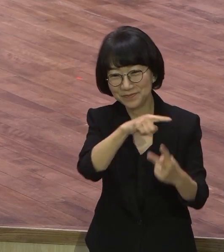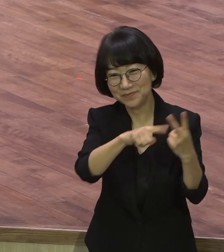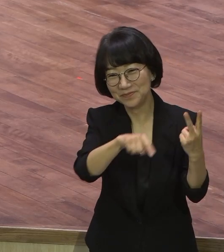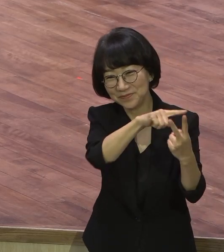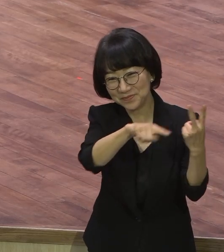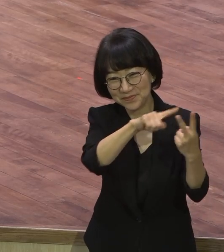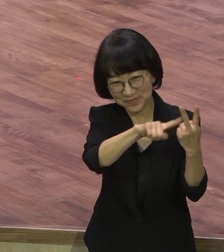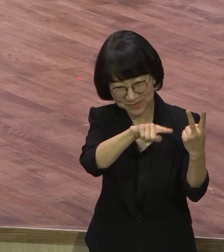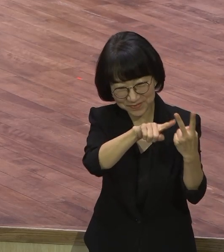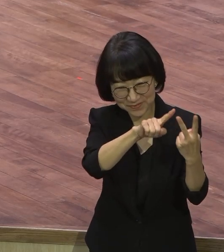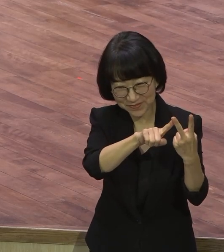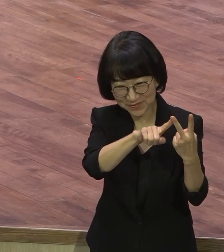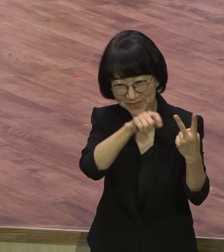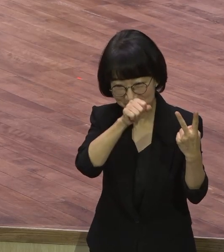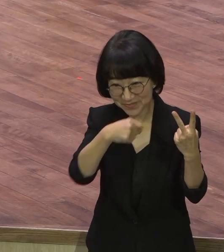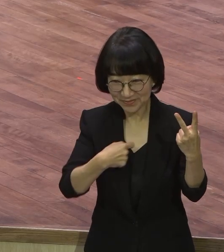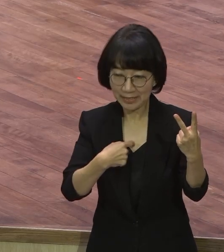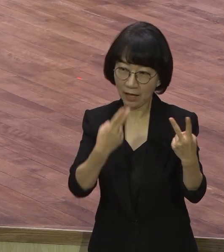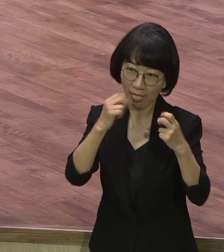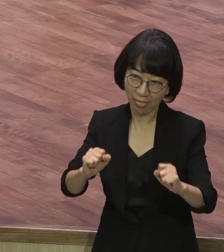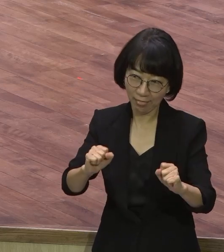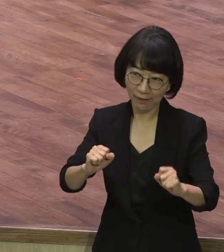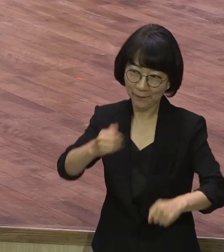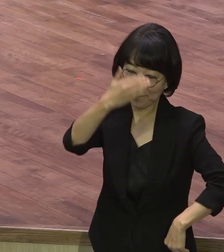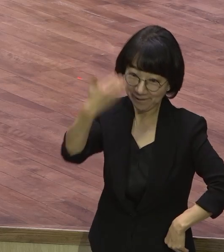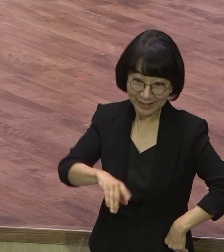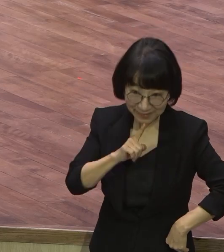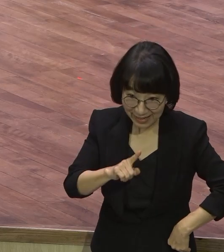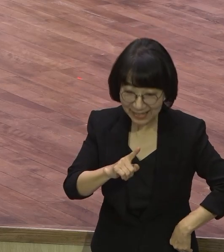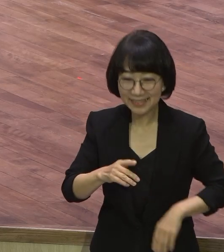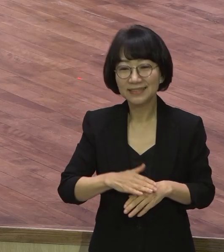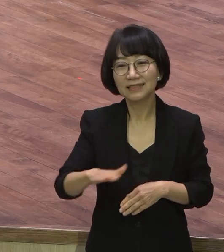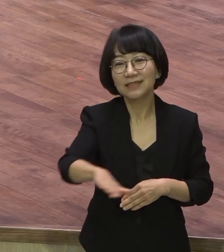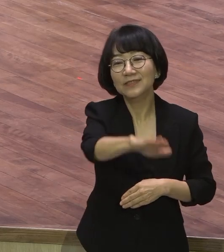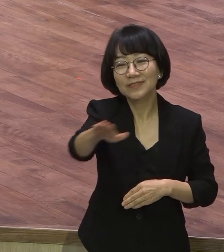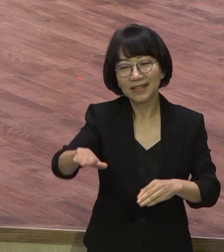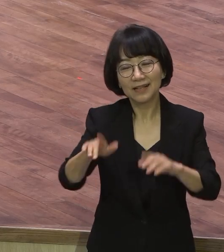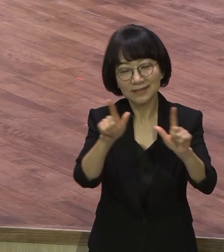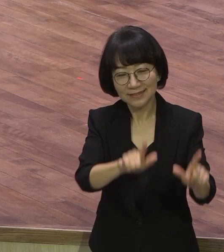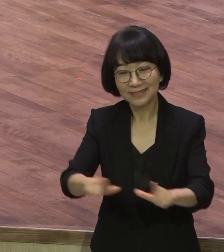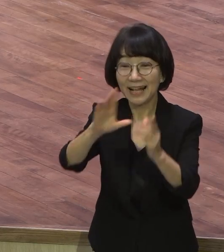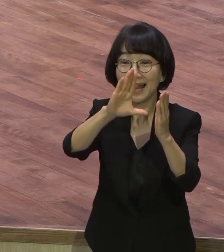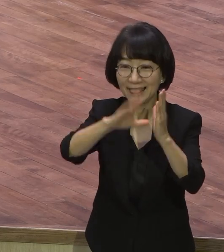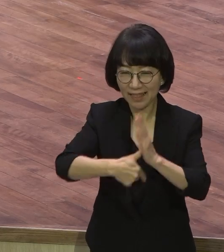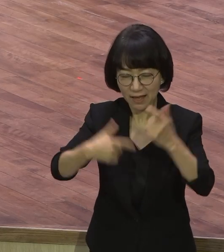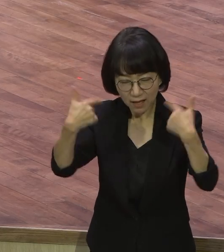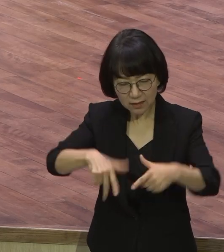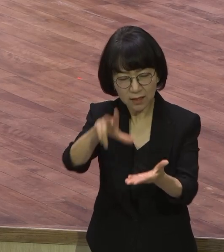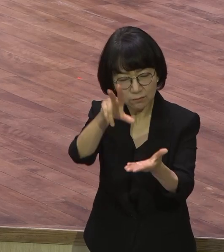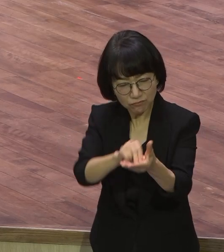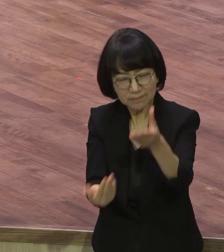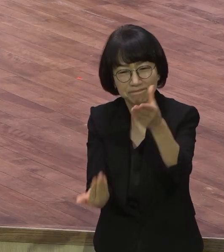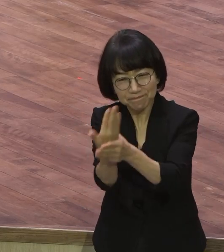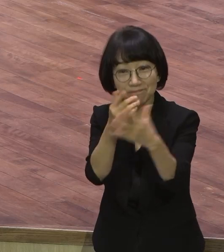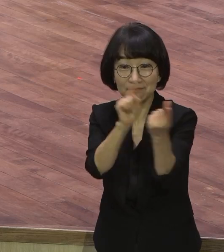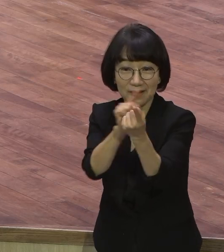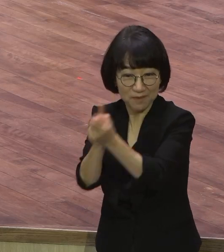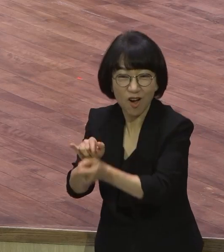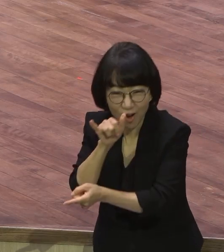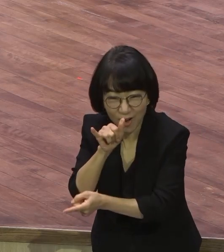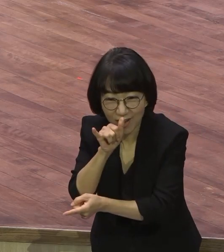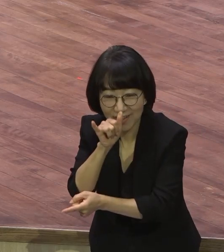의미지요. 우리가 인생을 살면서 문제사건을 계속 크고 작은